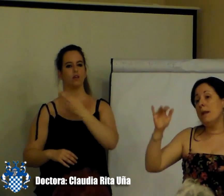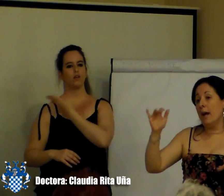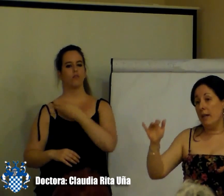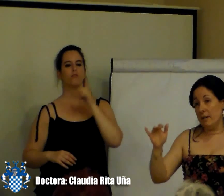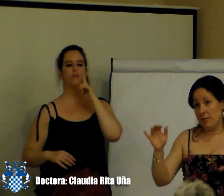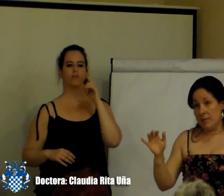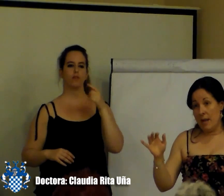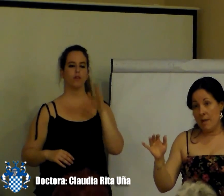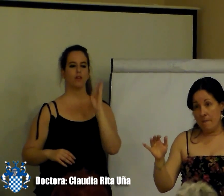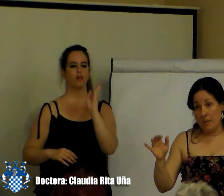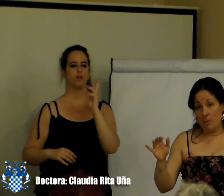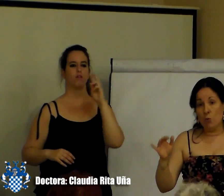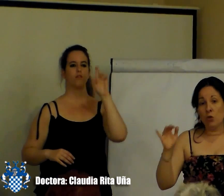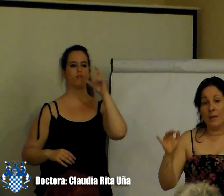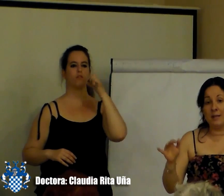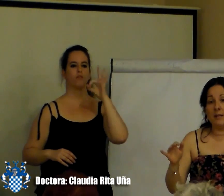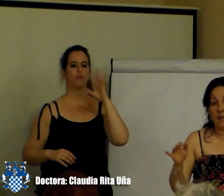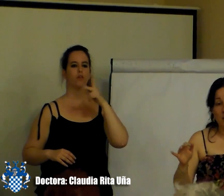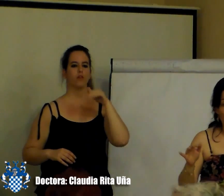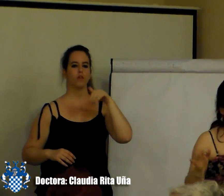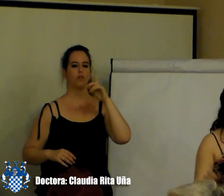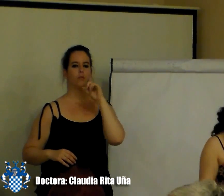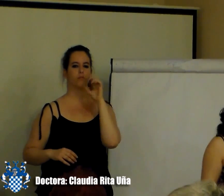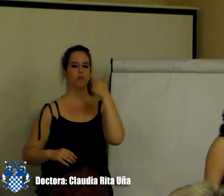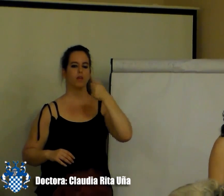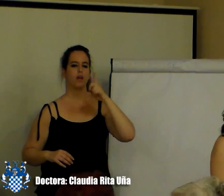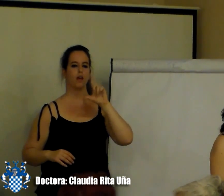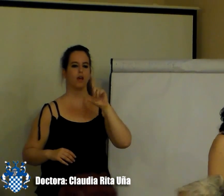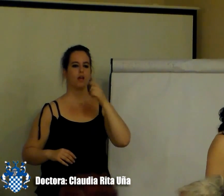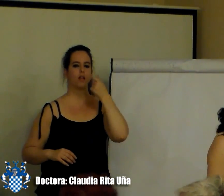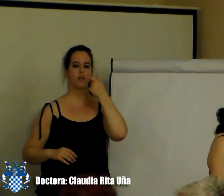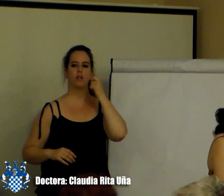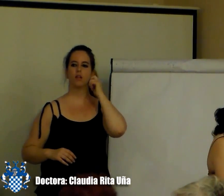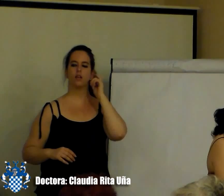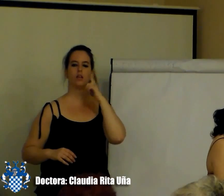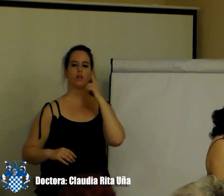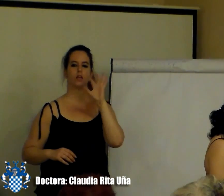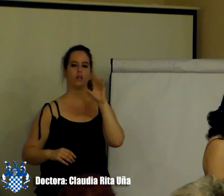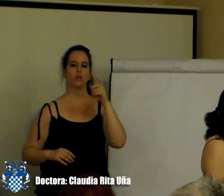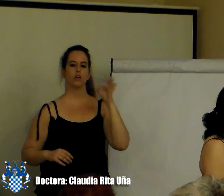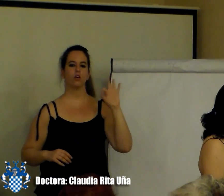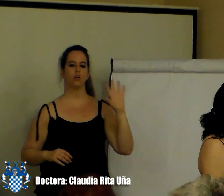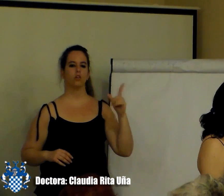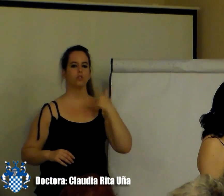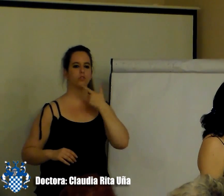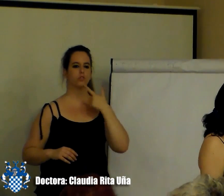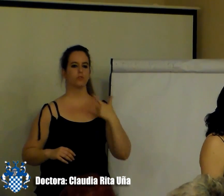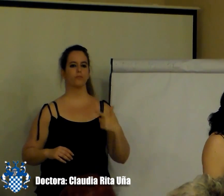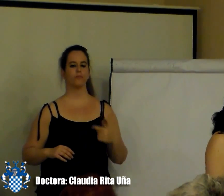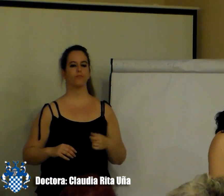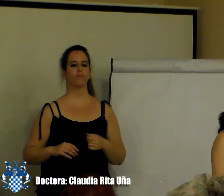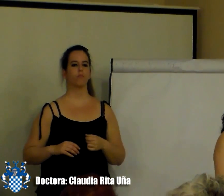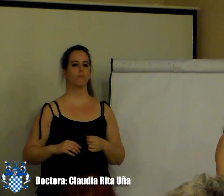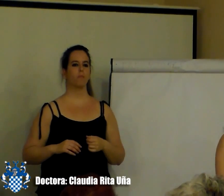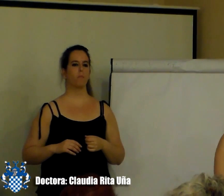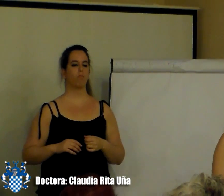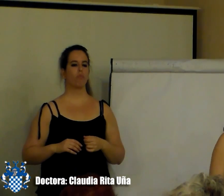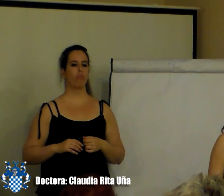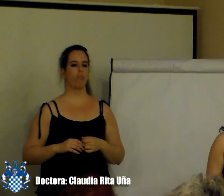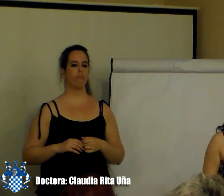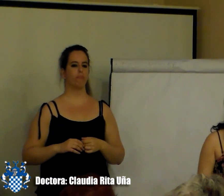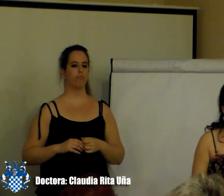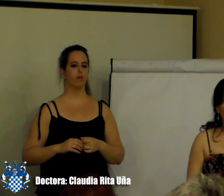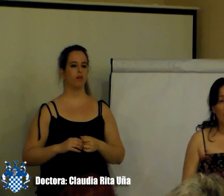intensidad duplicada, ¿sí? Mucho más intenso. Bueno, después tenemos un déficit en el mecanismo de